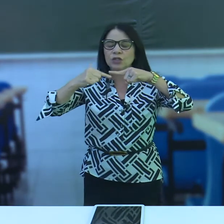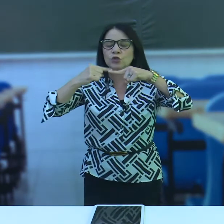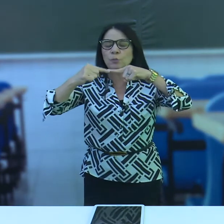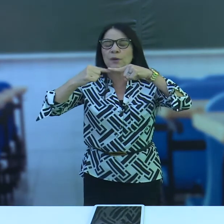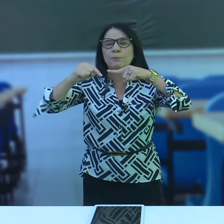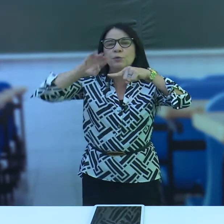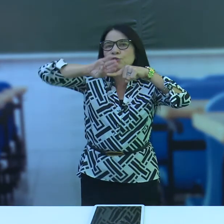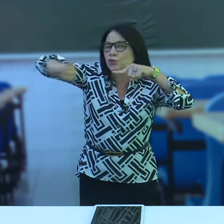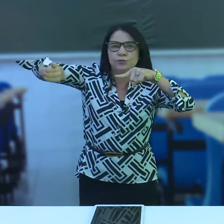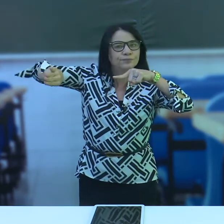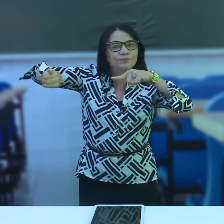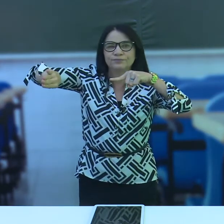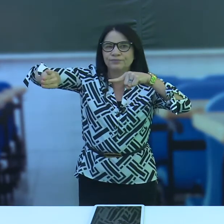do prepúcio.